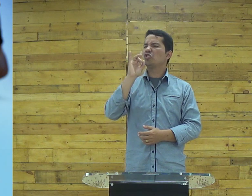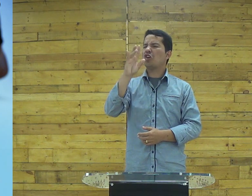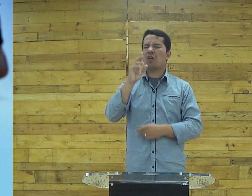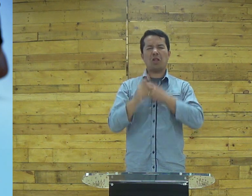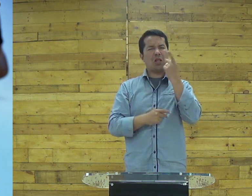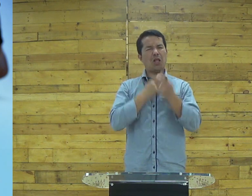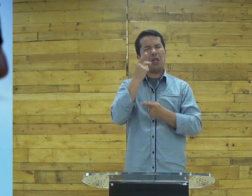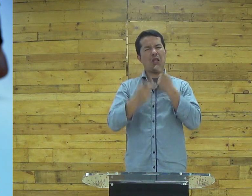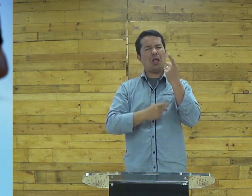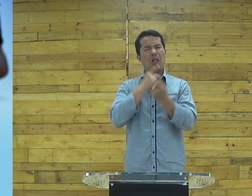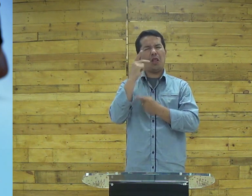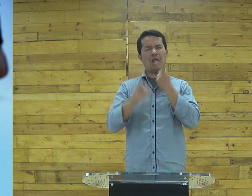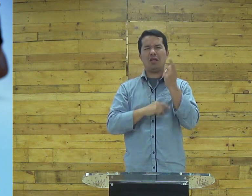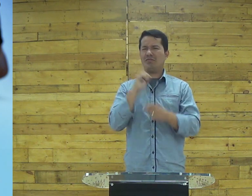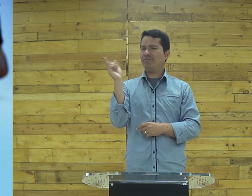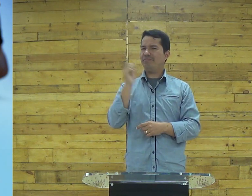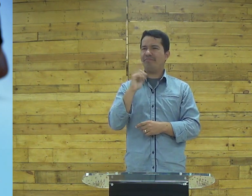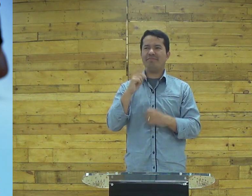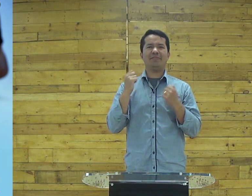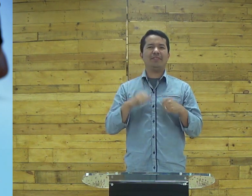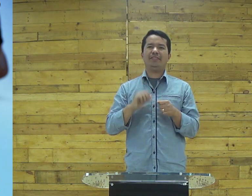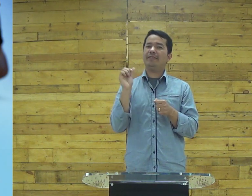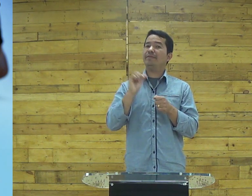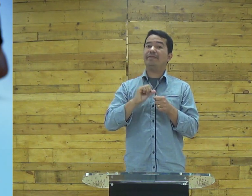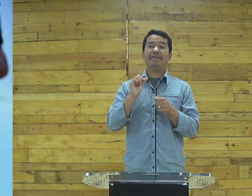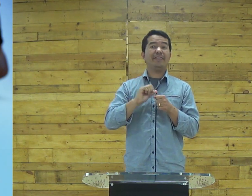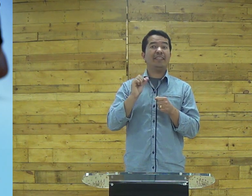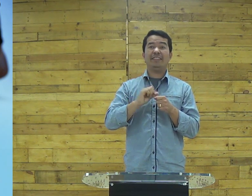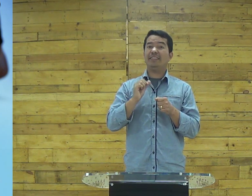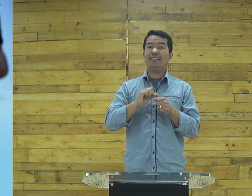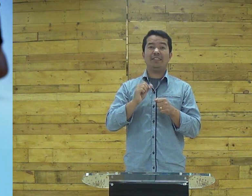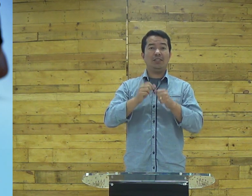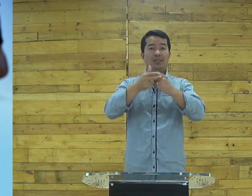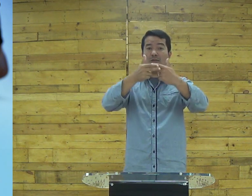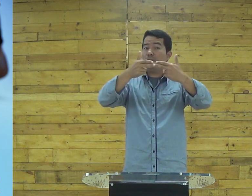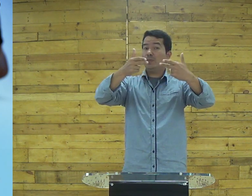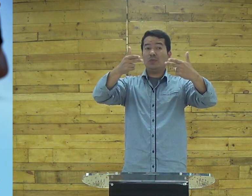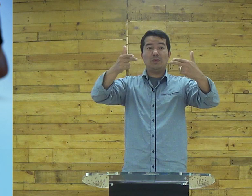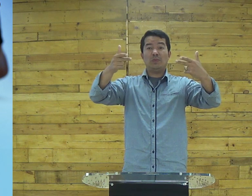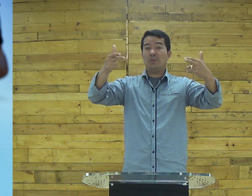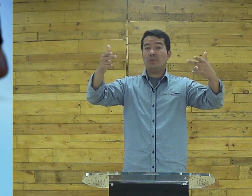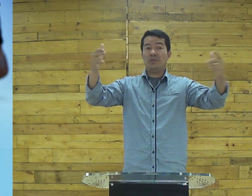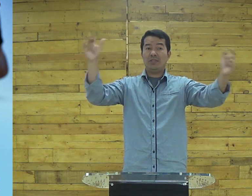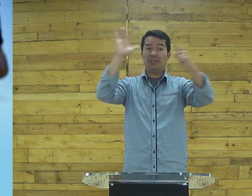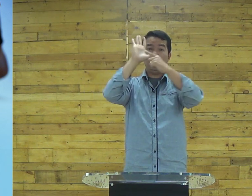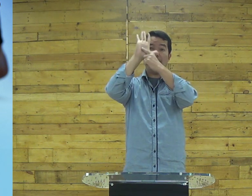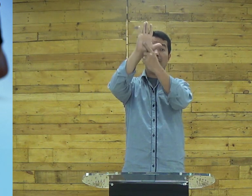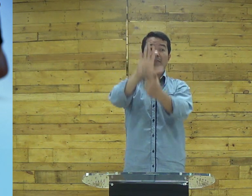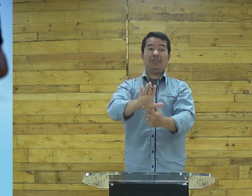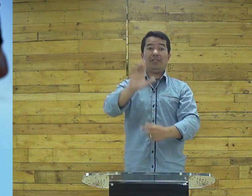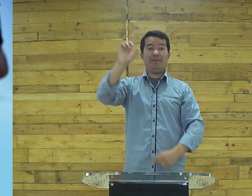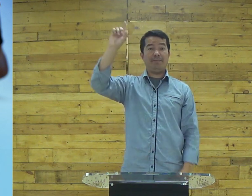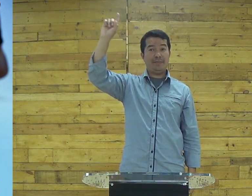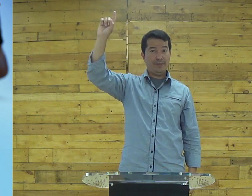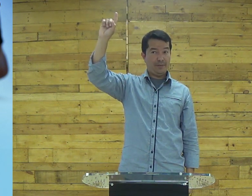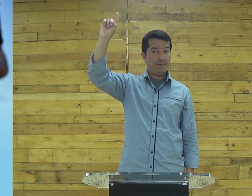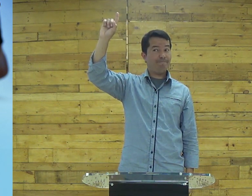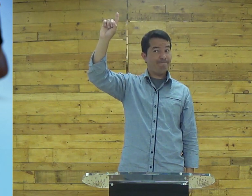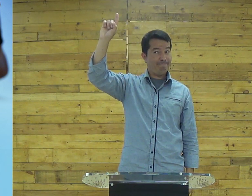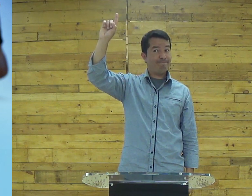Acreditar, crer, não é só falar. É fazer. É fazer as coisas. É mostrar